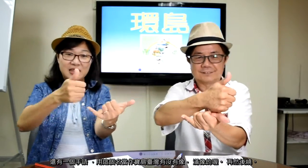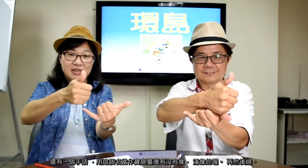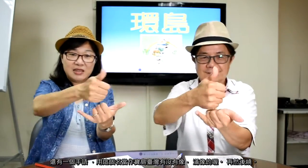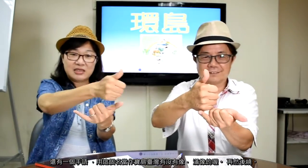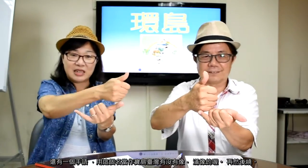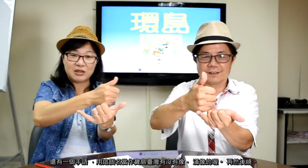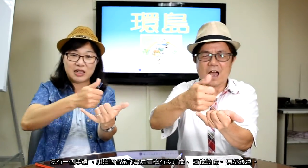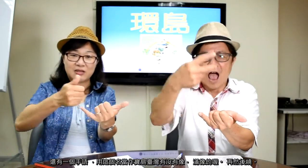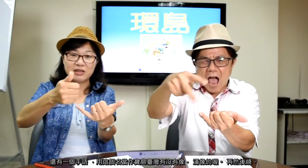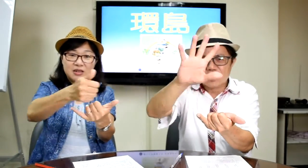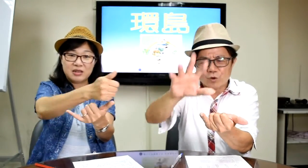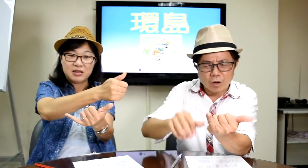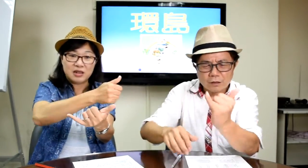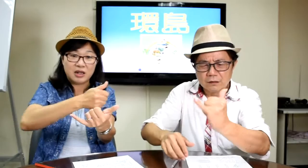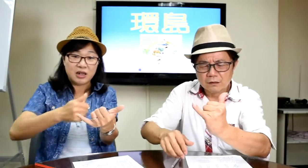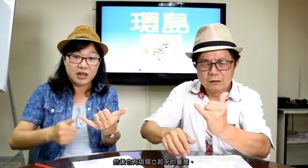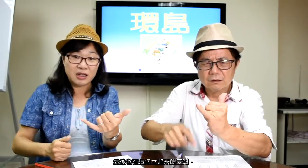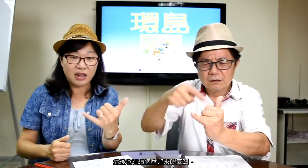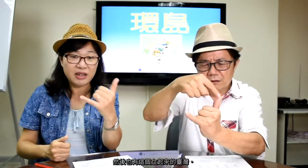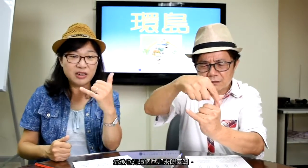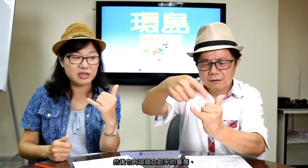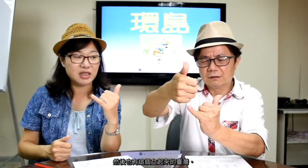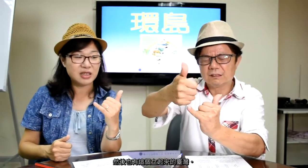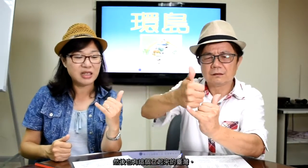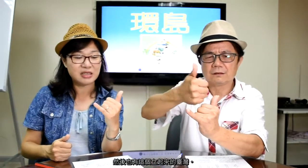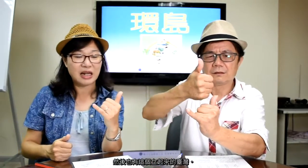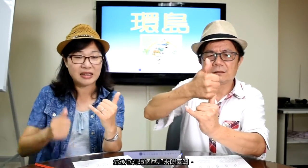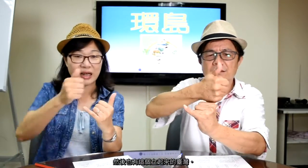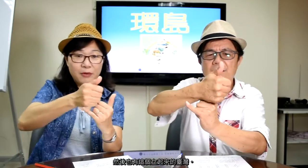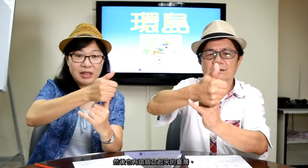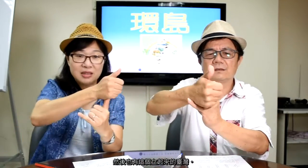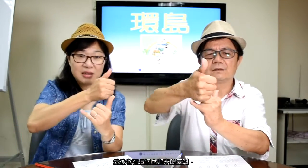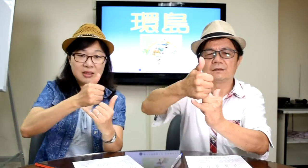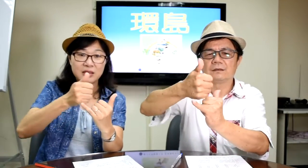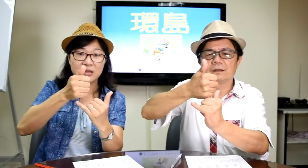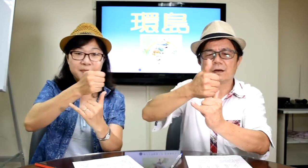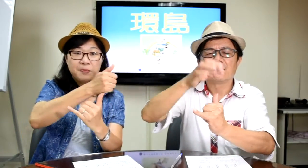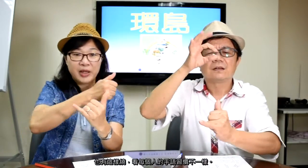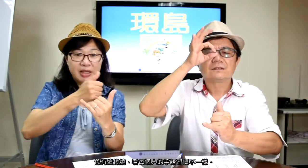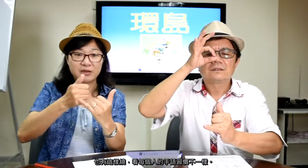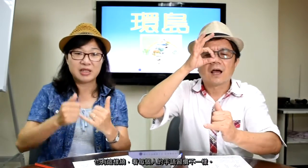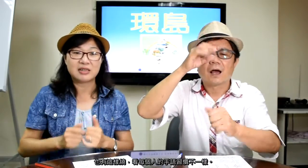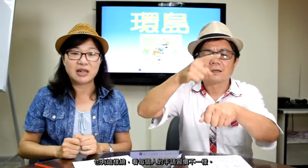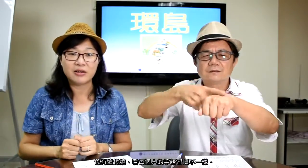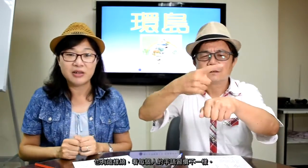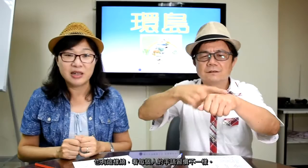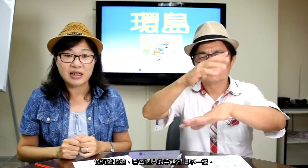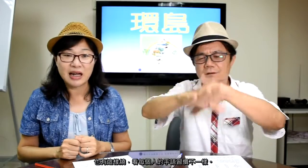哦，再然后绕。然后也有这个立起来的台湾，也有这样绕，看